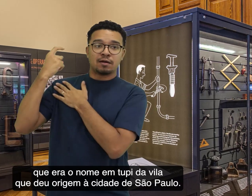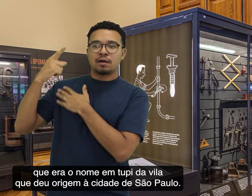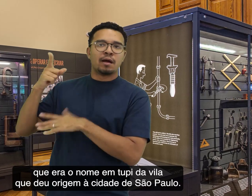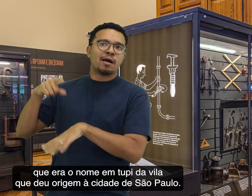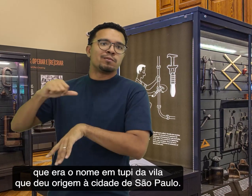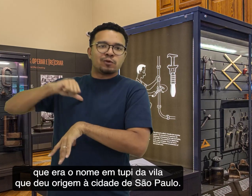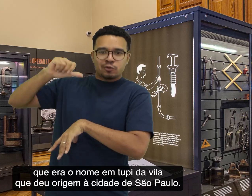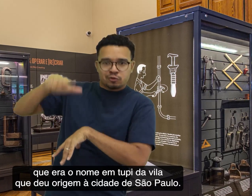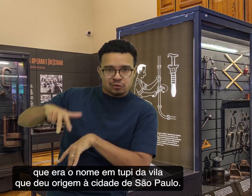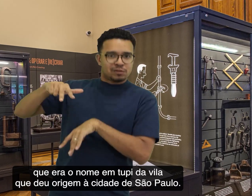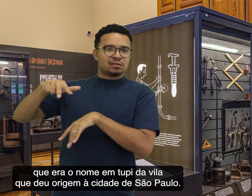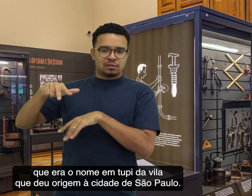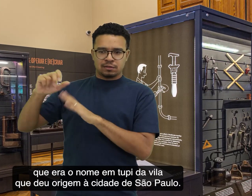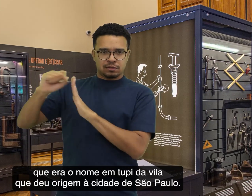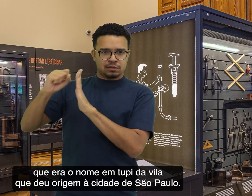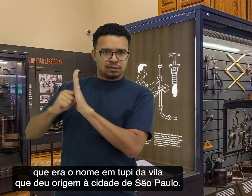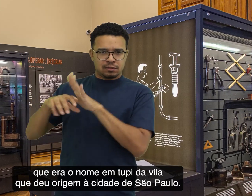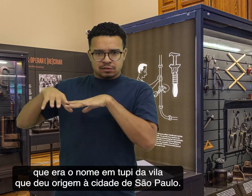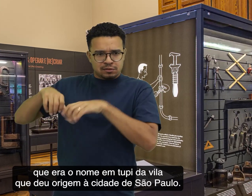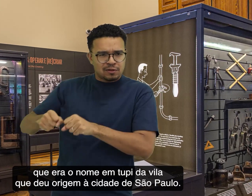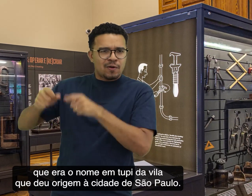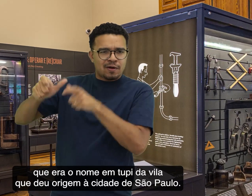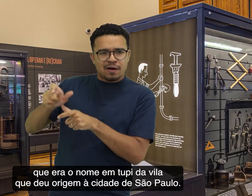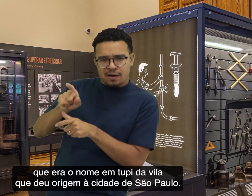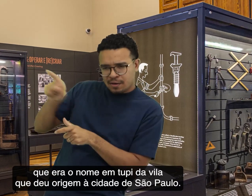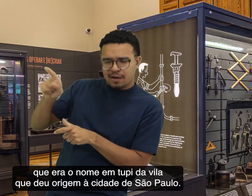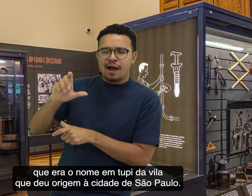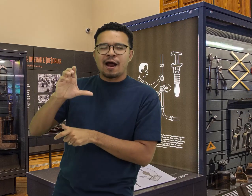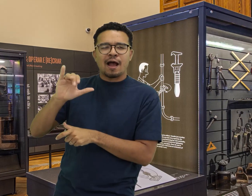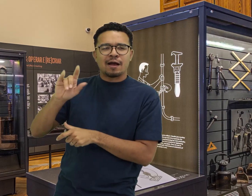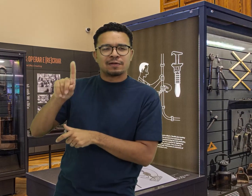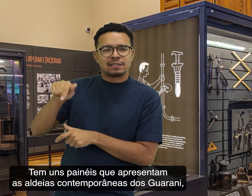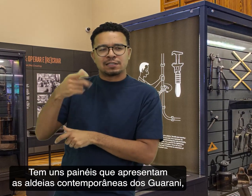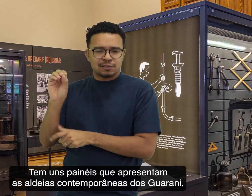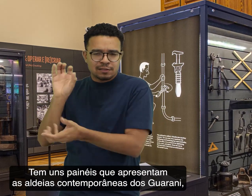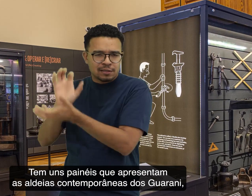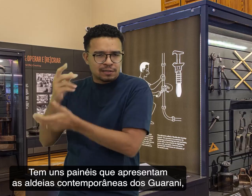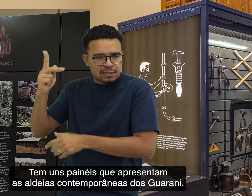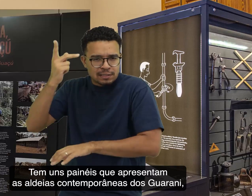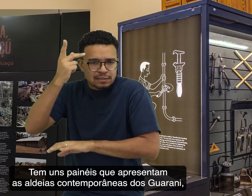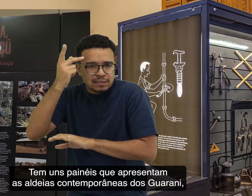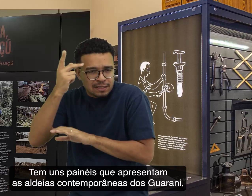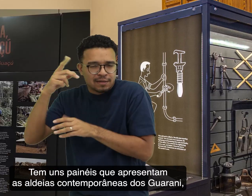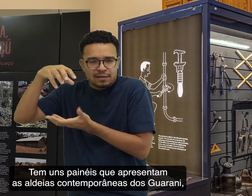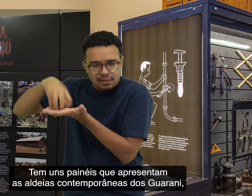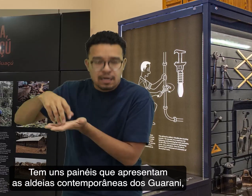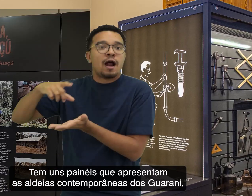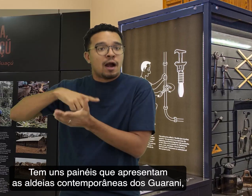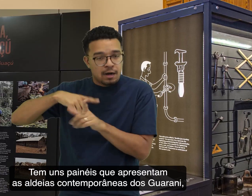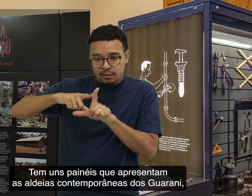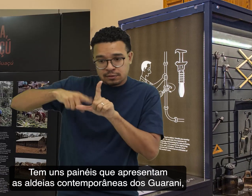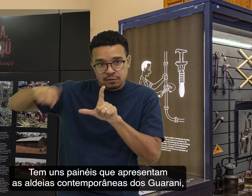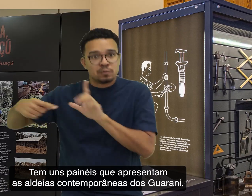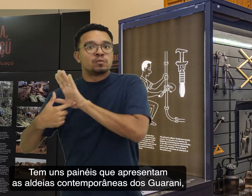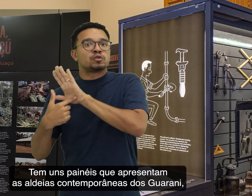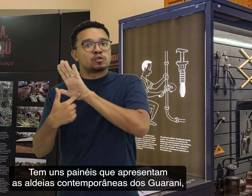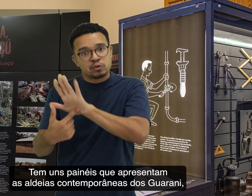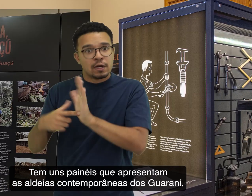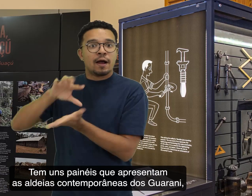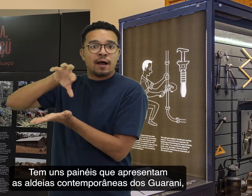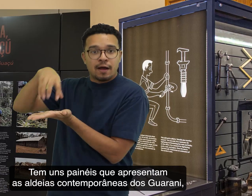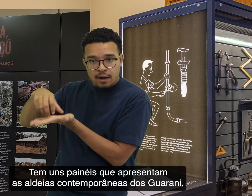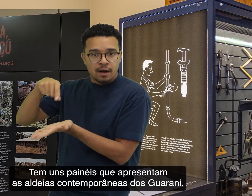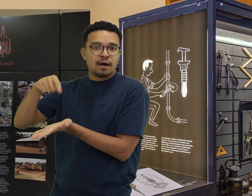Piratininga, que era o nome em tupi da vila que deu origem à cidade de São Paulo. Tem uns painéis que apresentam as